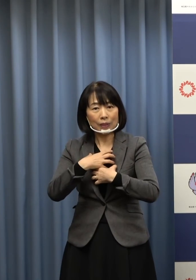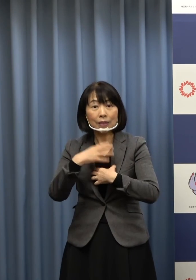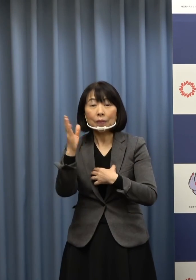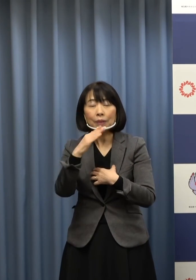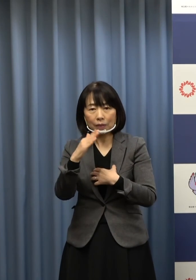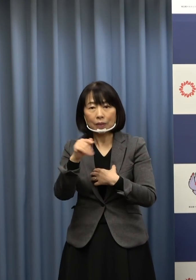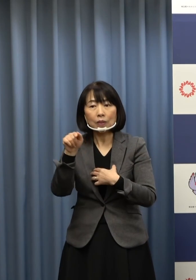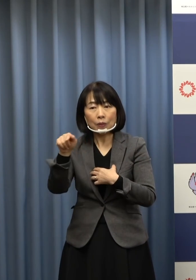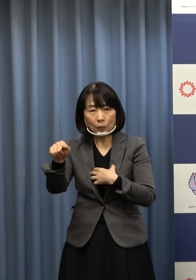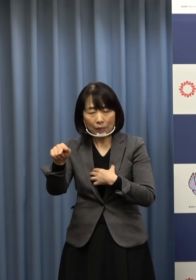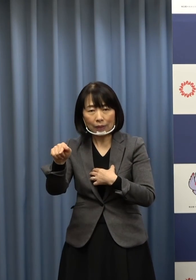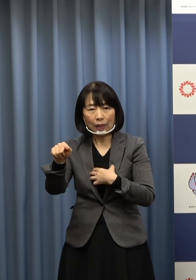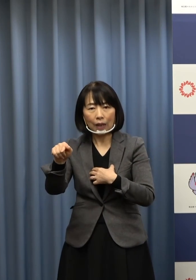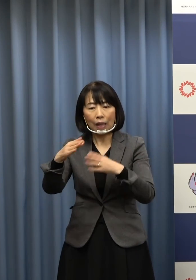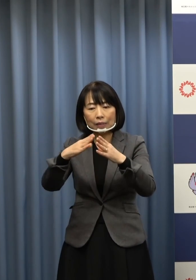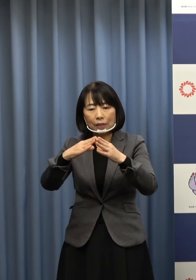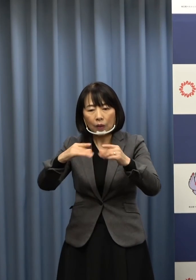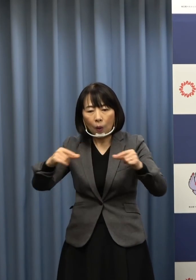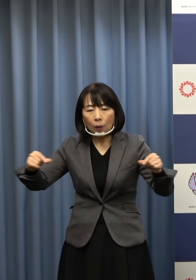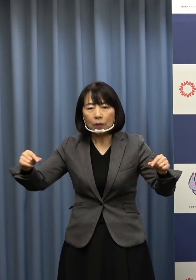がこう全体の流れとして、